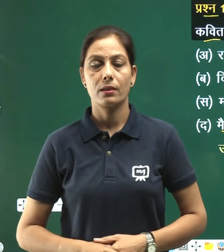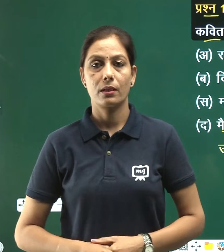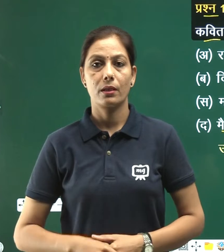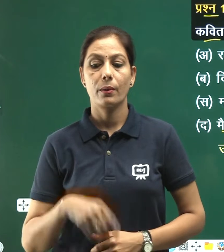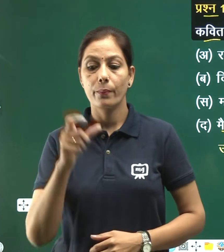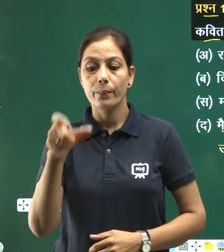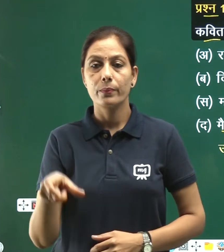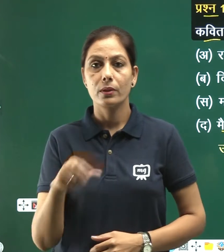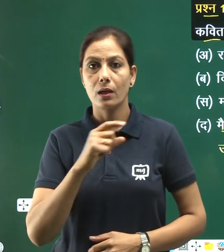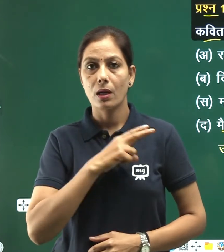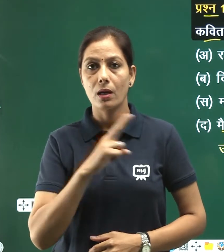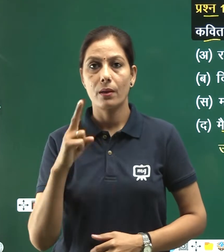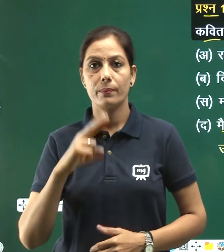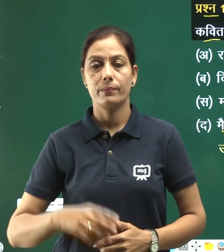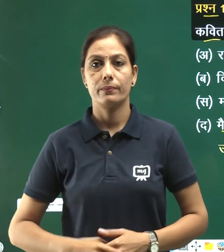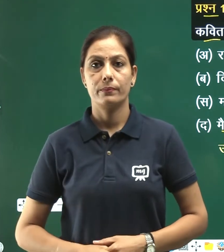सहाय।